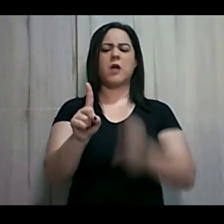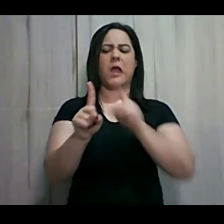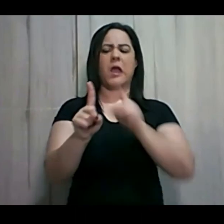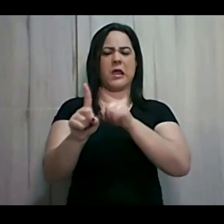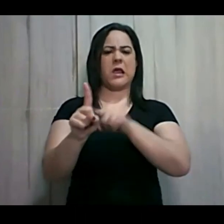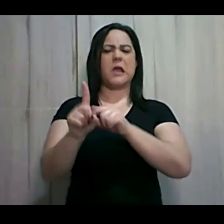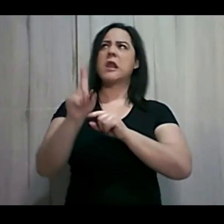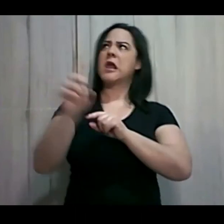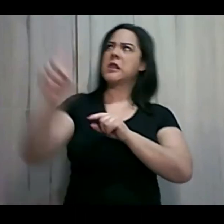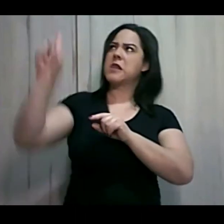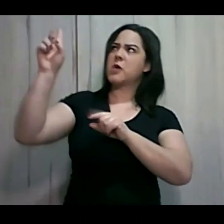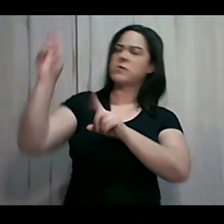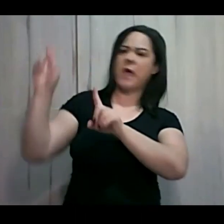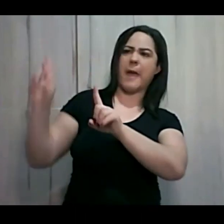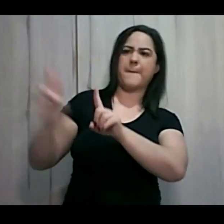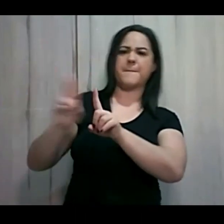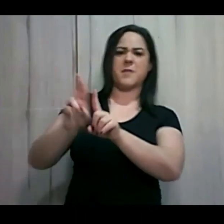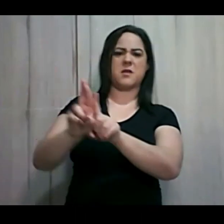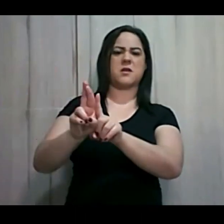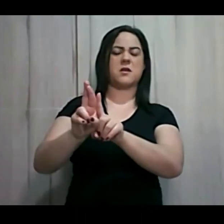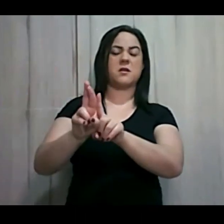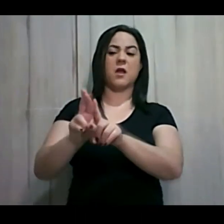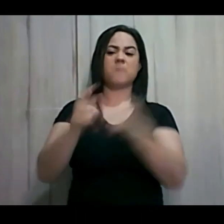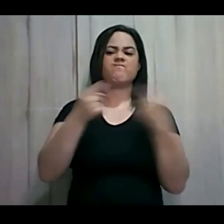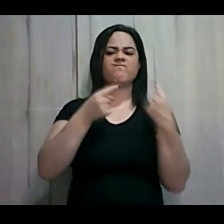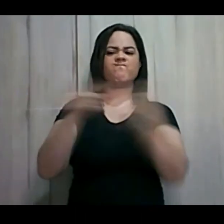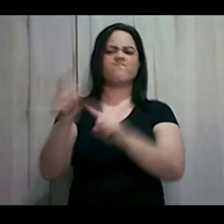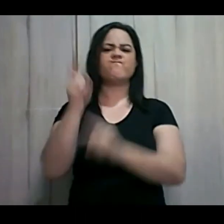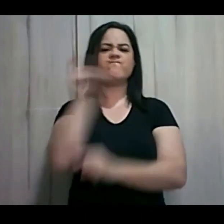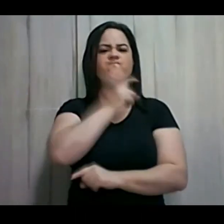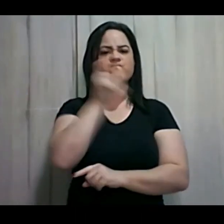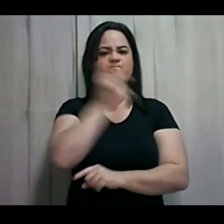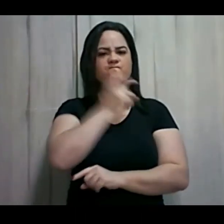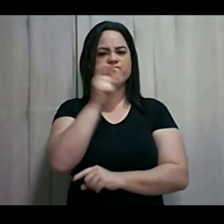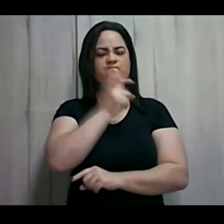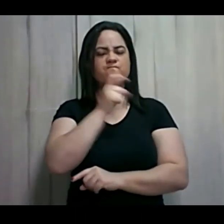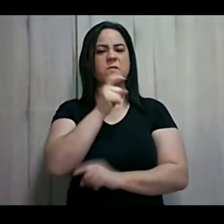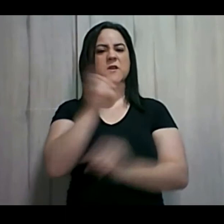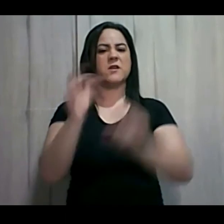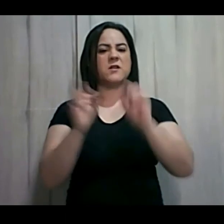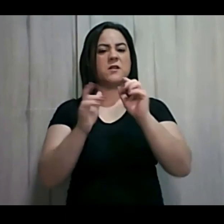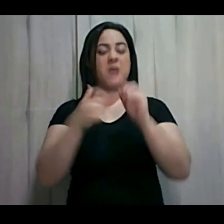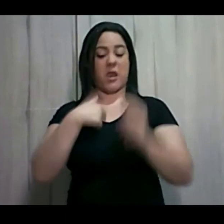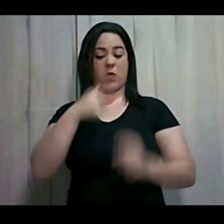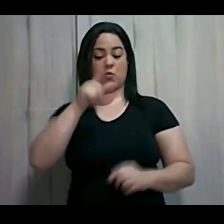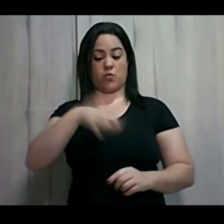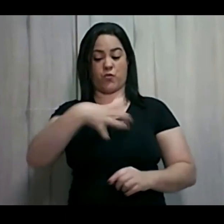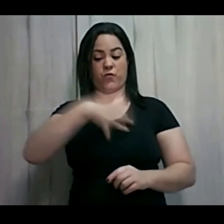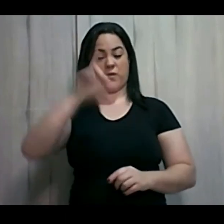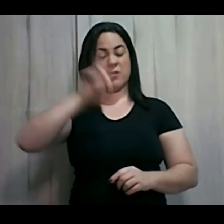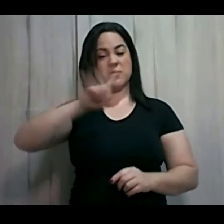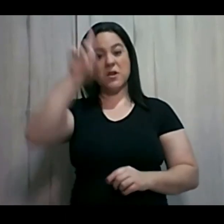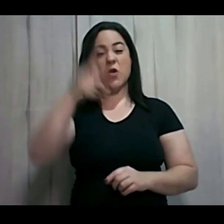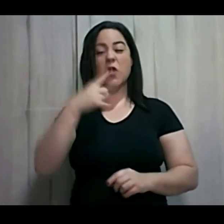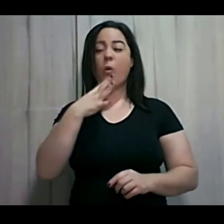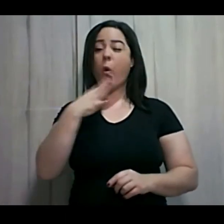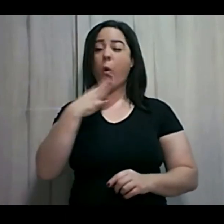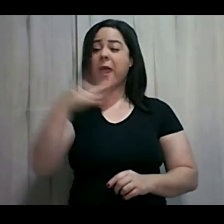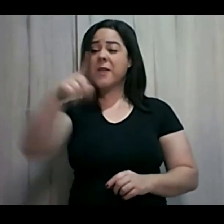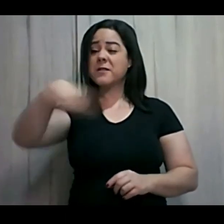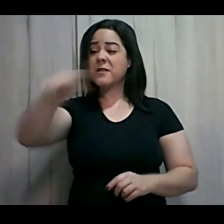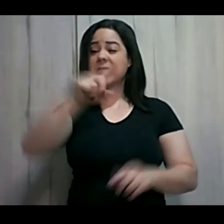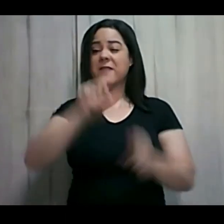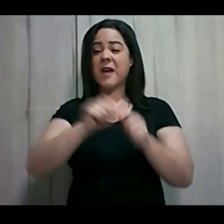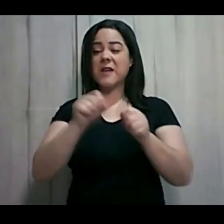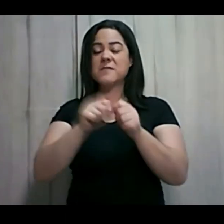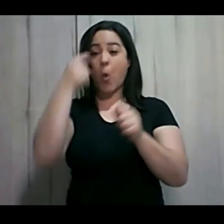mentira. Ele fala: Isto diz o Filho de Deus. Eu conheço as tuas obras. Meus olhos são como chamas de